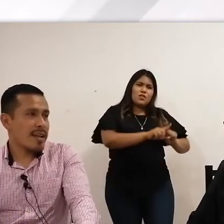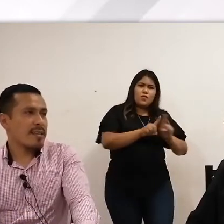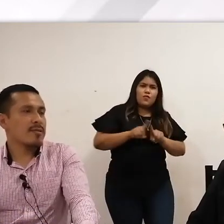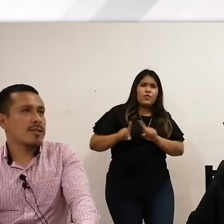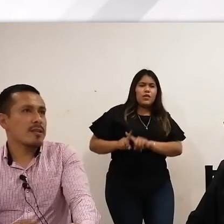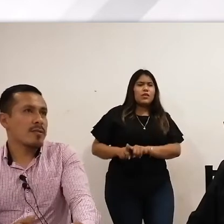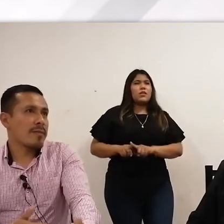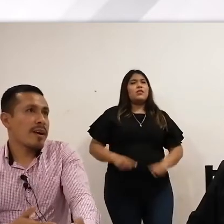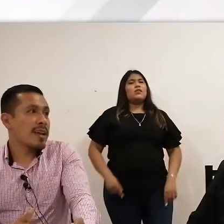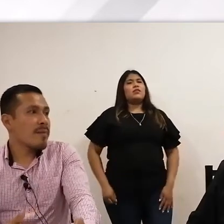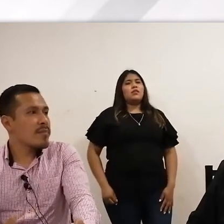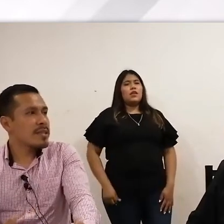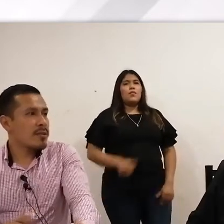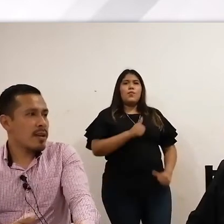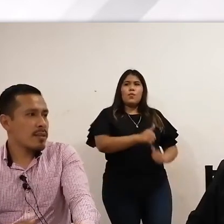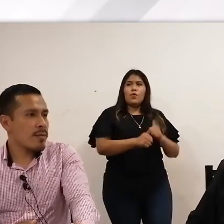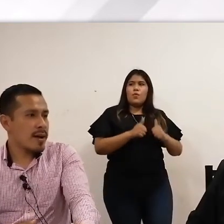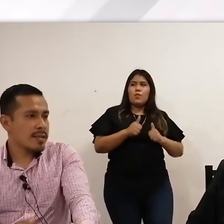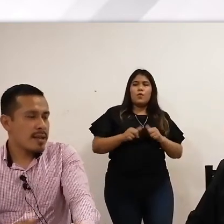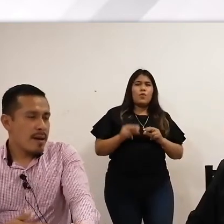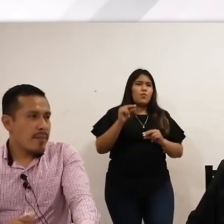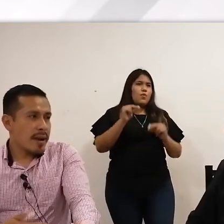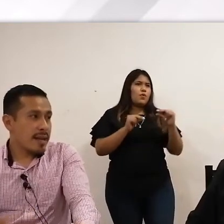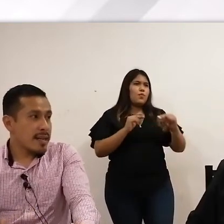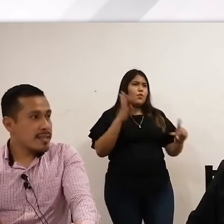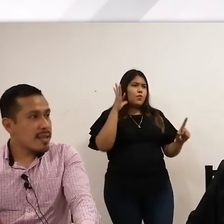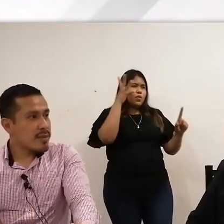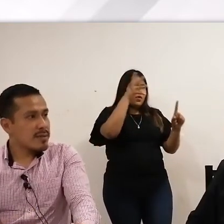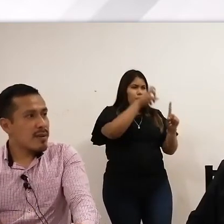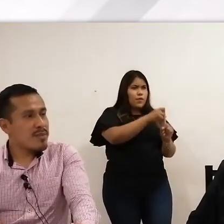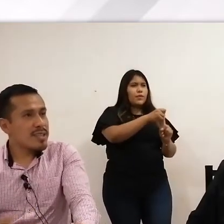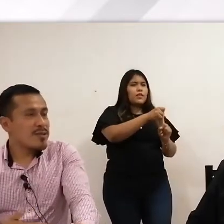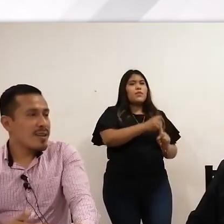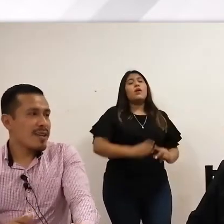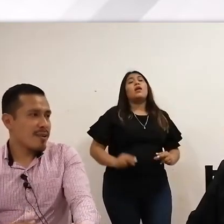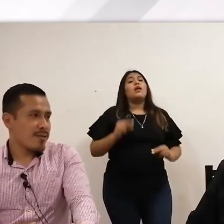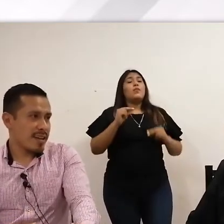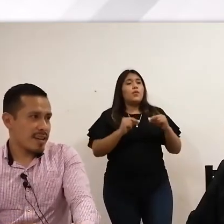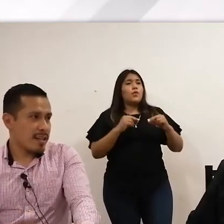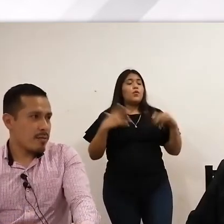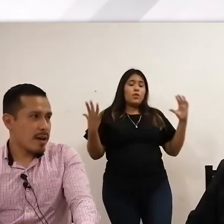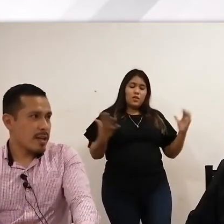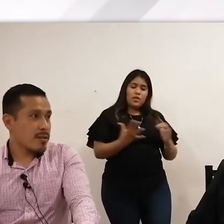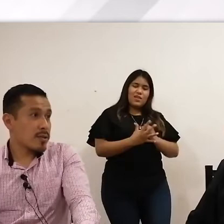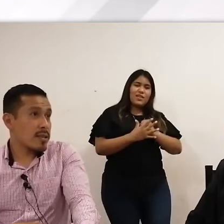van logrando, sino que vayan ambicionando más para que esta misma ambición se vaya